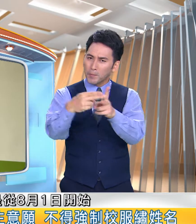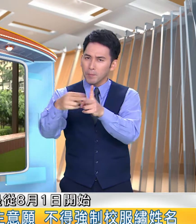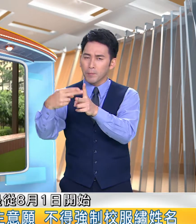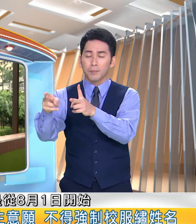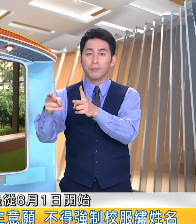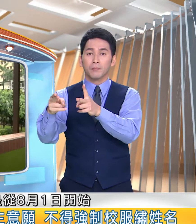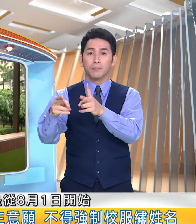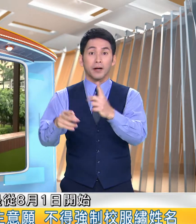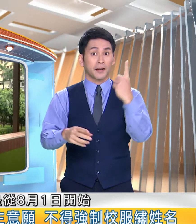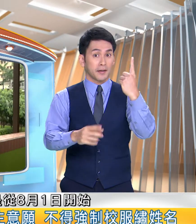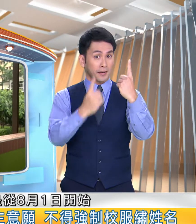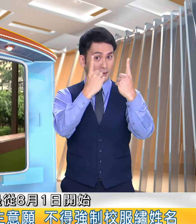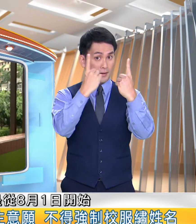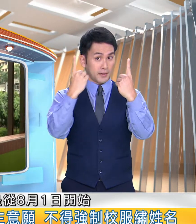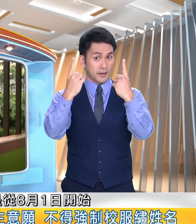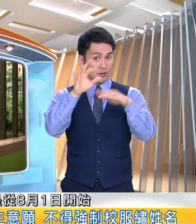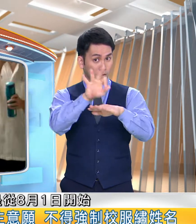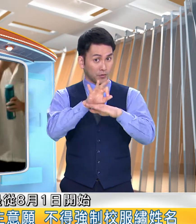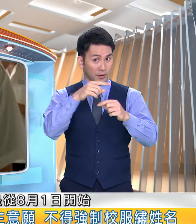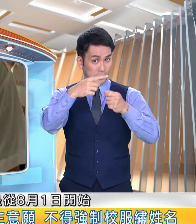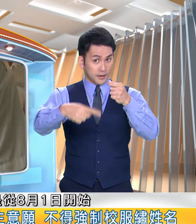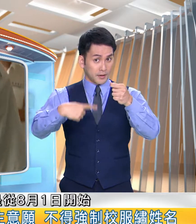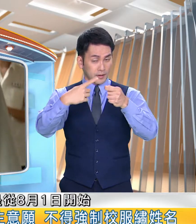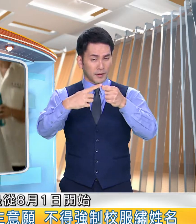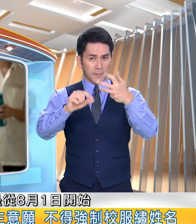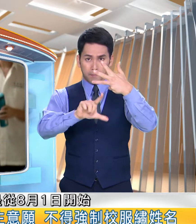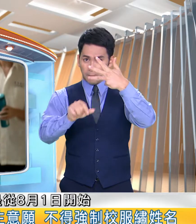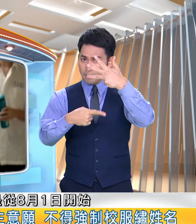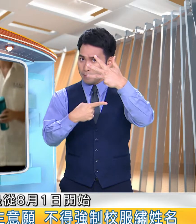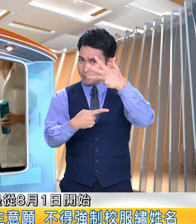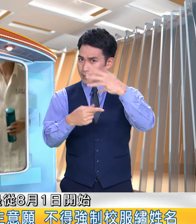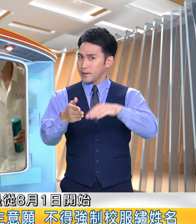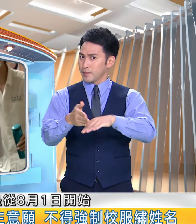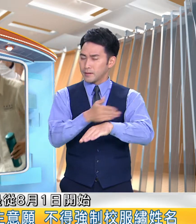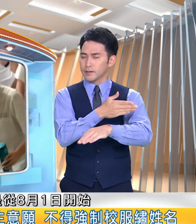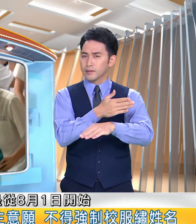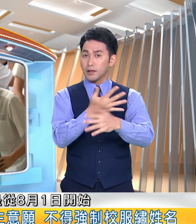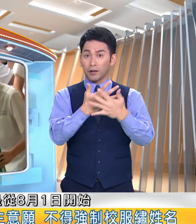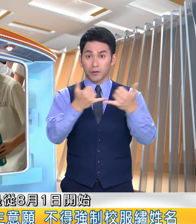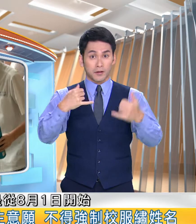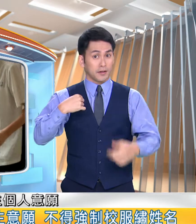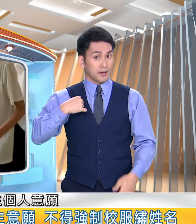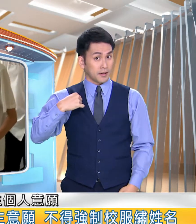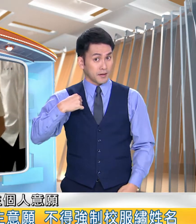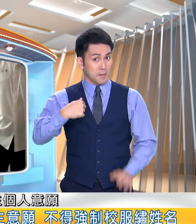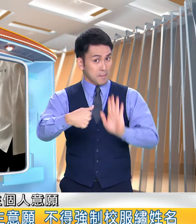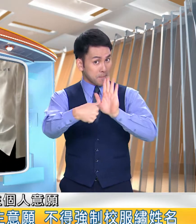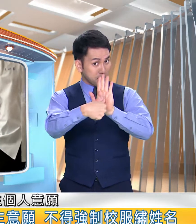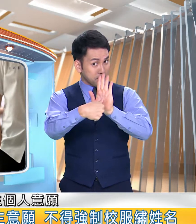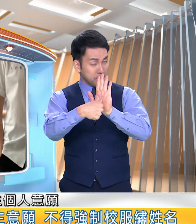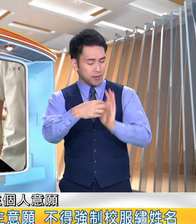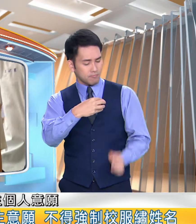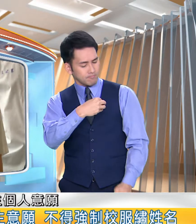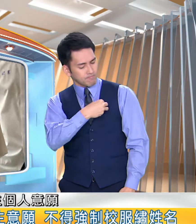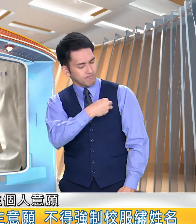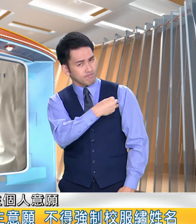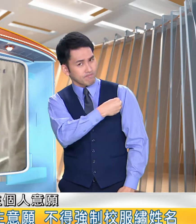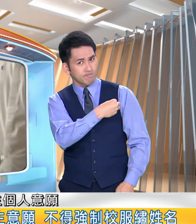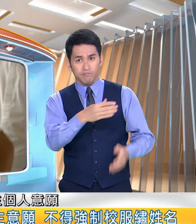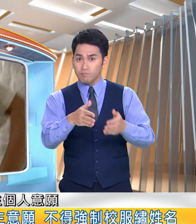也就是从八月一号开始，应该要尊重学生个人的意愿，不得强制学